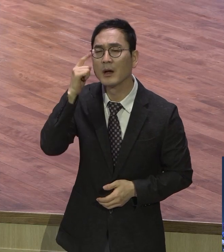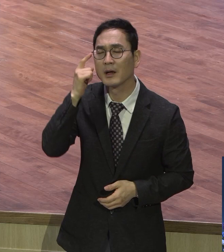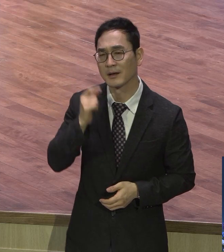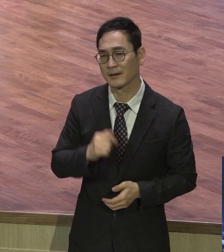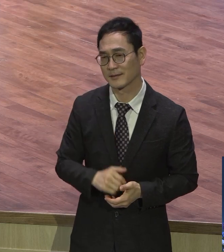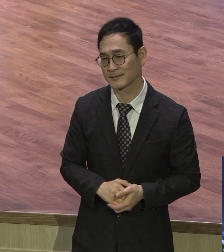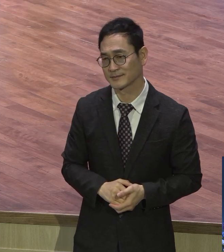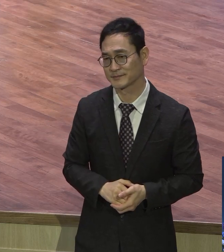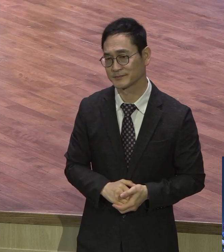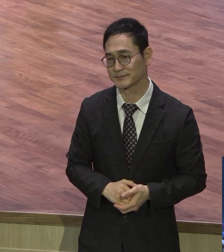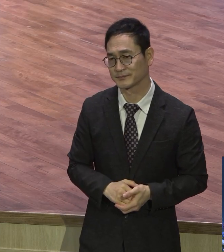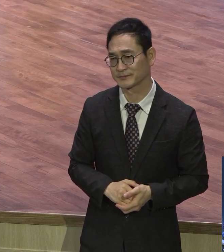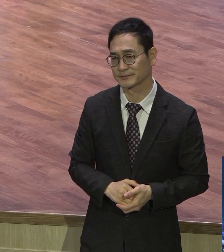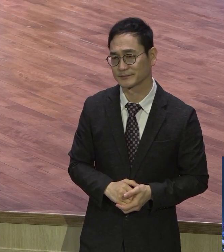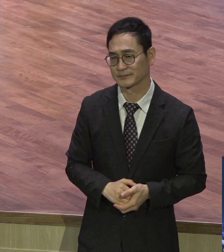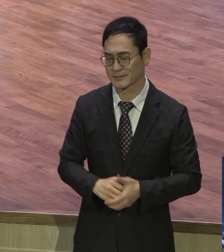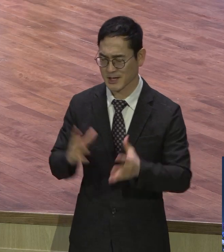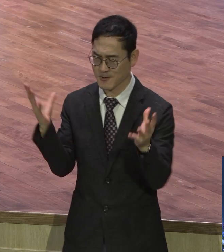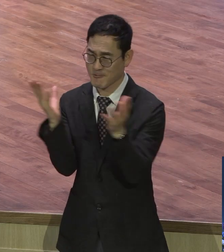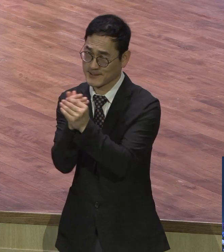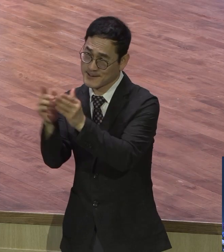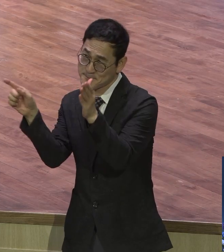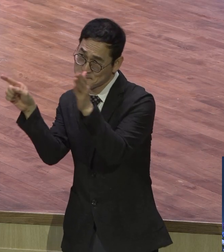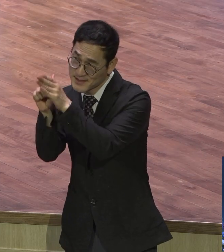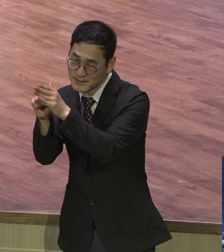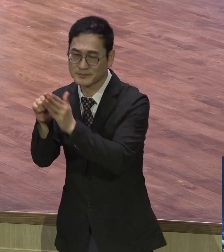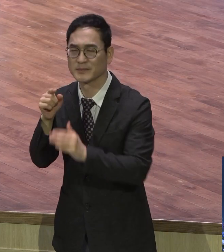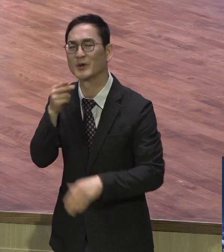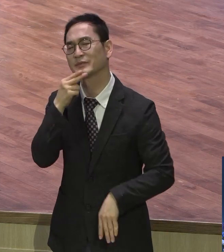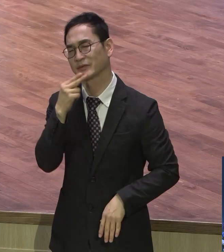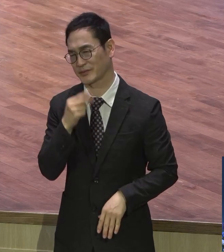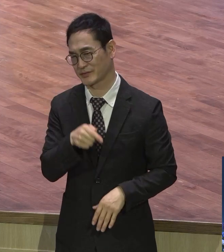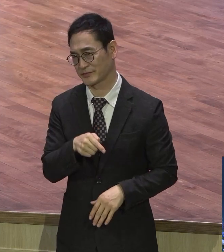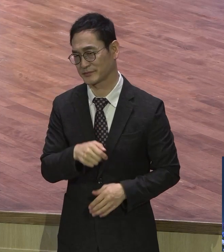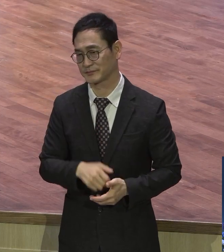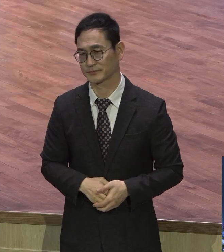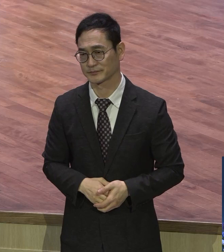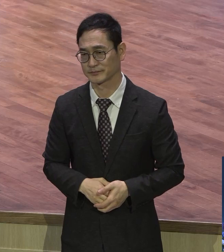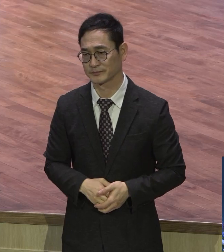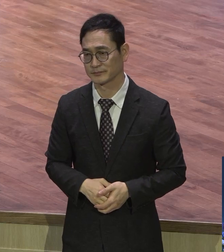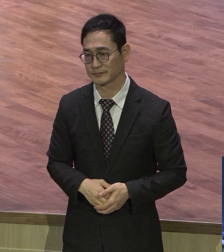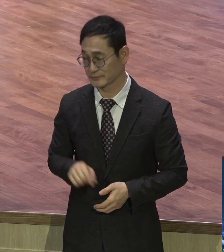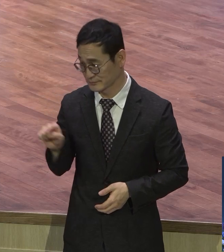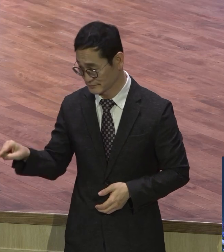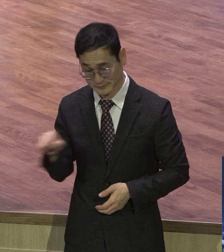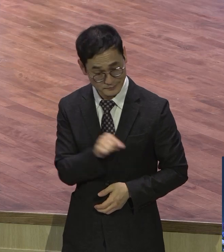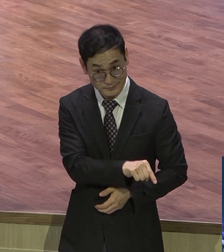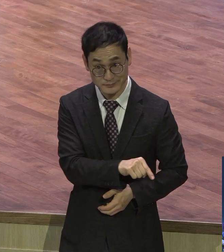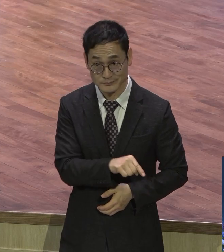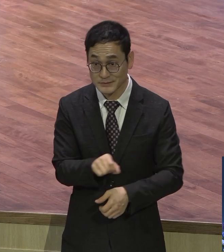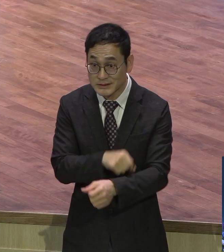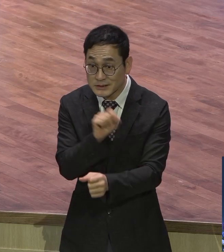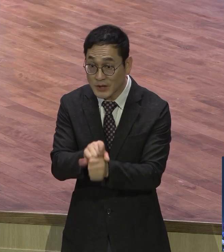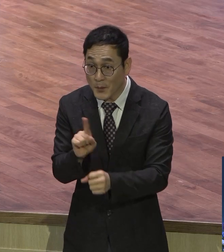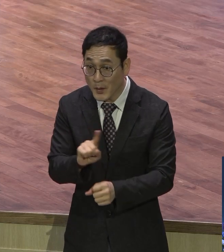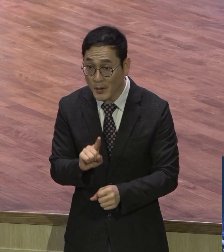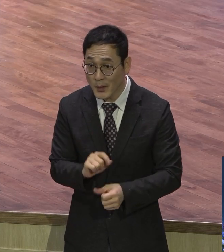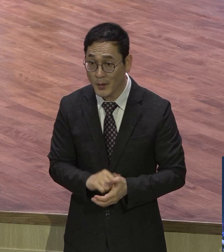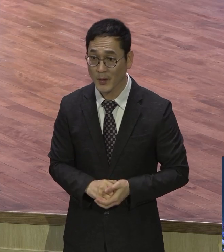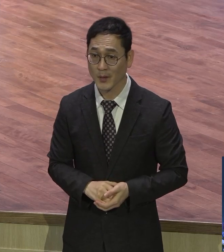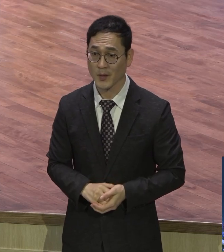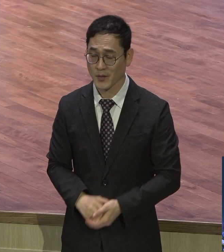절대 믿음입니다. 절대 믿음이 없어서 그래요. 이 오늘 응답받은 두 사람의 특징이 뭐냐? 예수님이 칭찬할